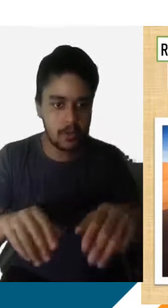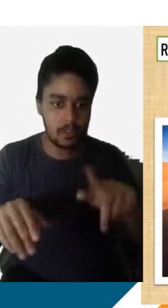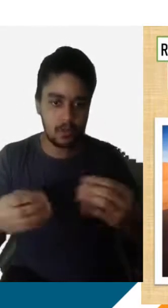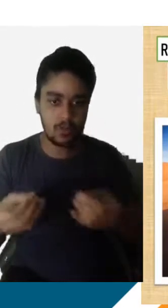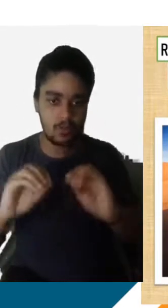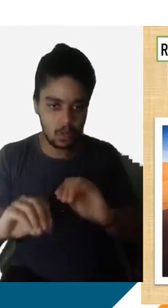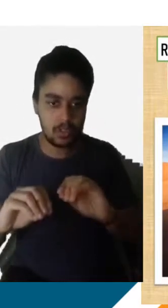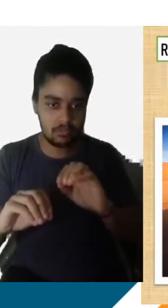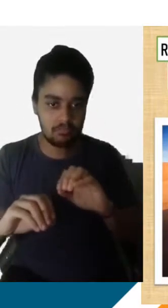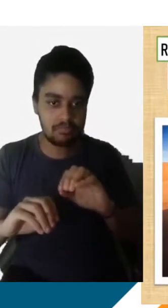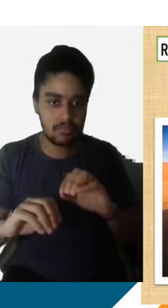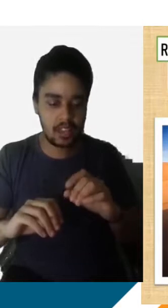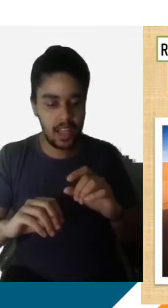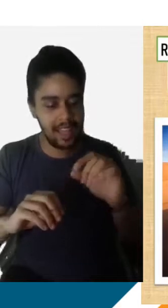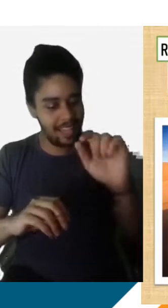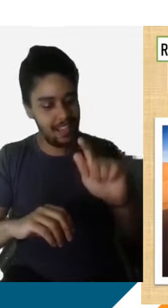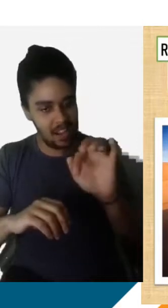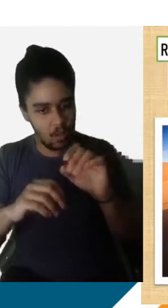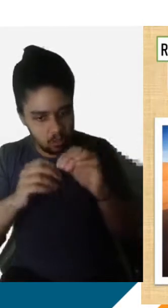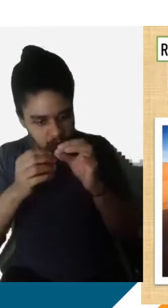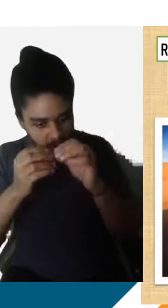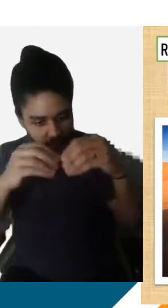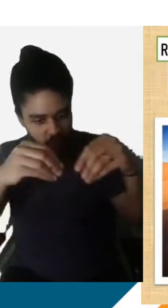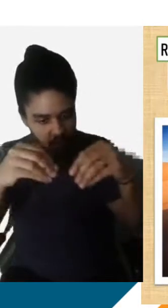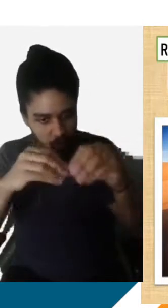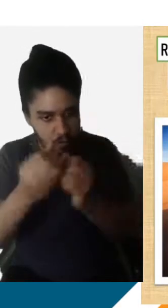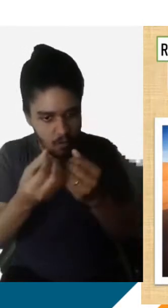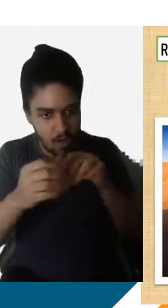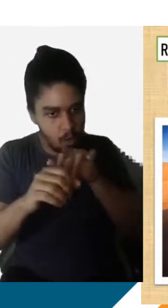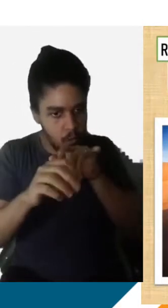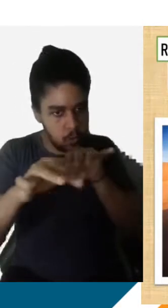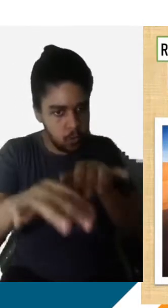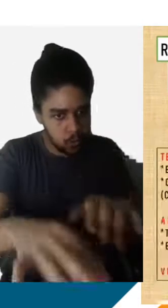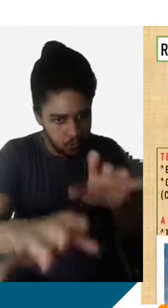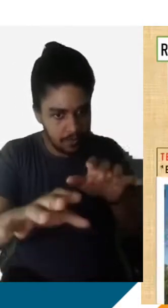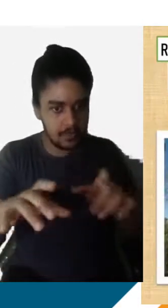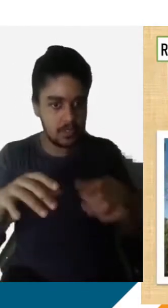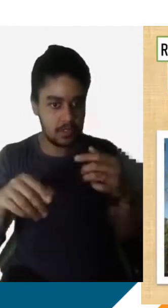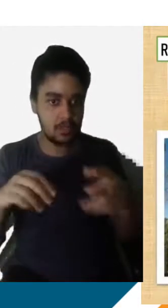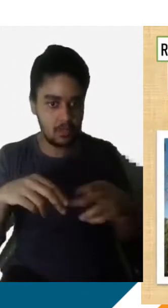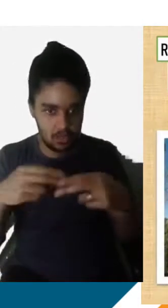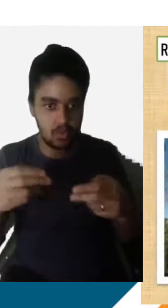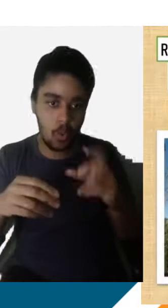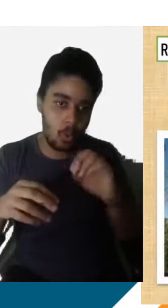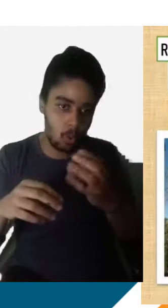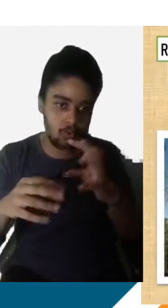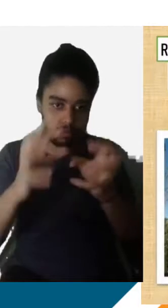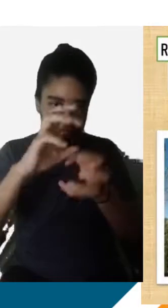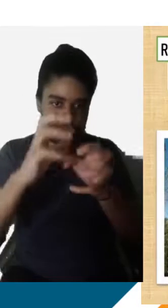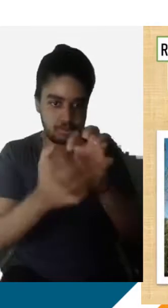onde depositam esses sedimentos formando as dunas, né, ou até mesmo fazendo